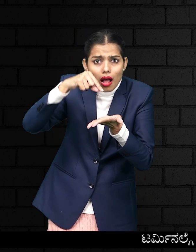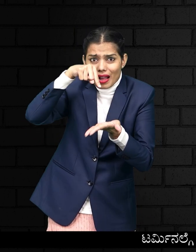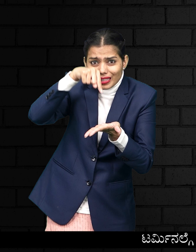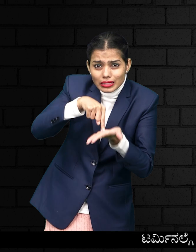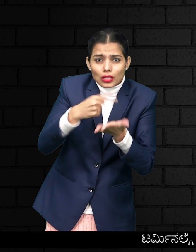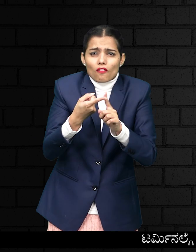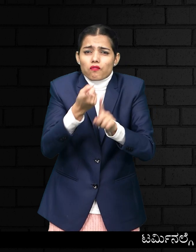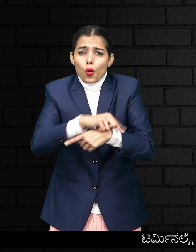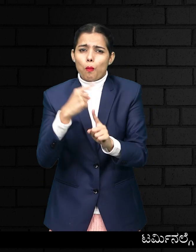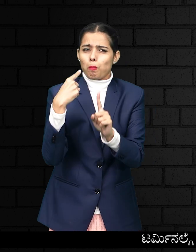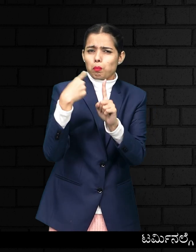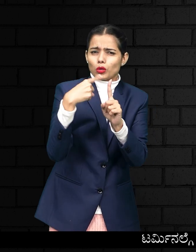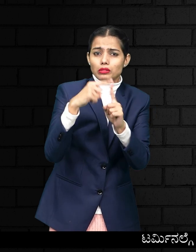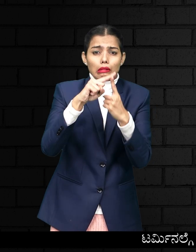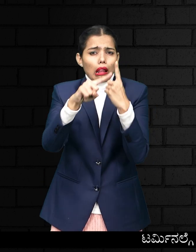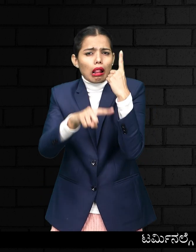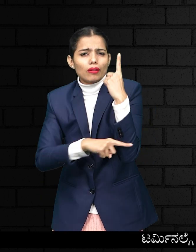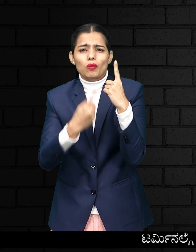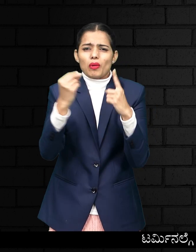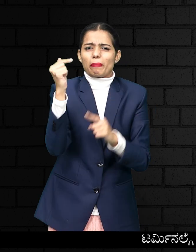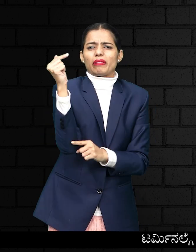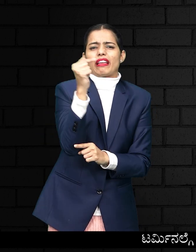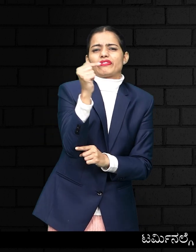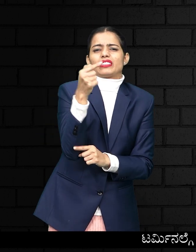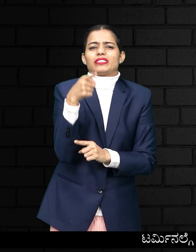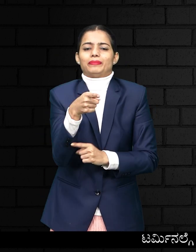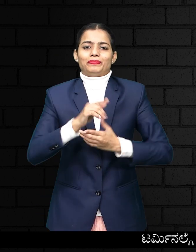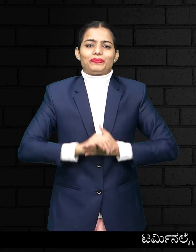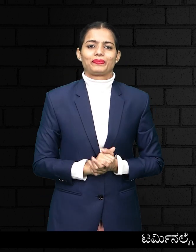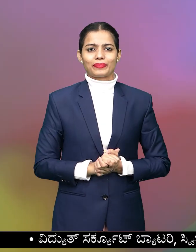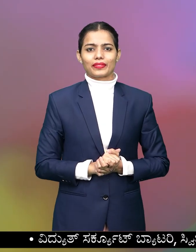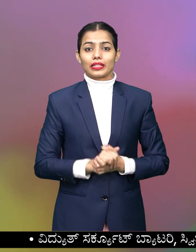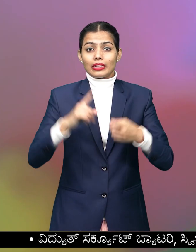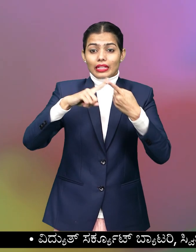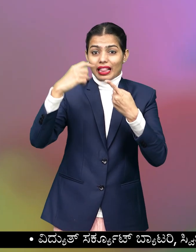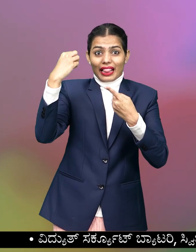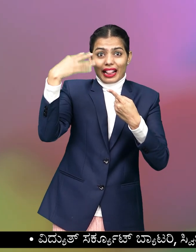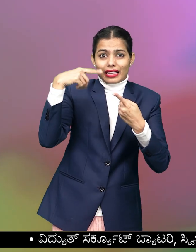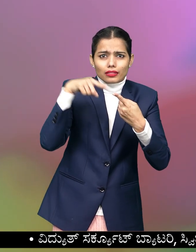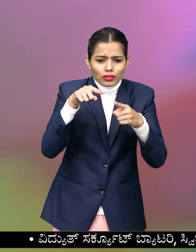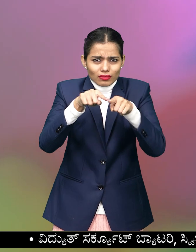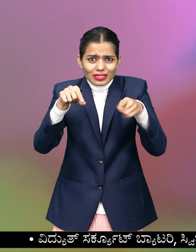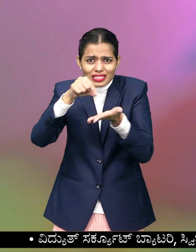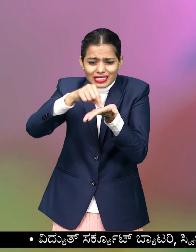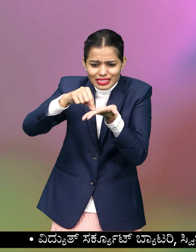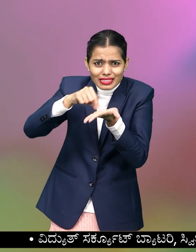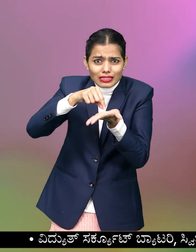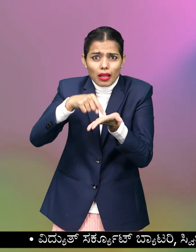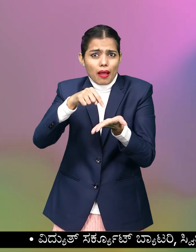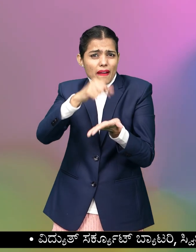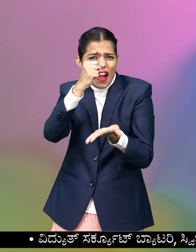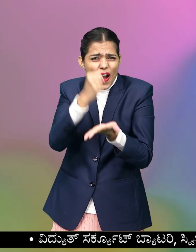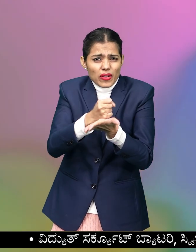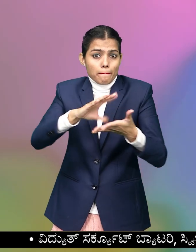ಸರ್ಕ್ಯೂಟ್ನಲ್ಲಿ ಹಾದು ಹೋಗುತ್ತದೆ. ವಿದ್ಯುತ್ ಸರ್ಕ್ಯೂಟ್ ಬ್ಯಾಟರಿ, ಸ್ವಿಚ್